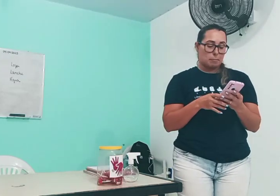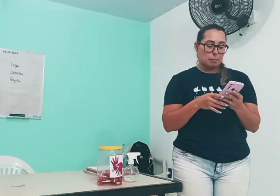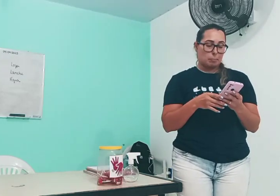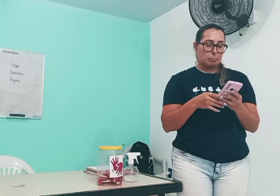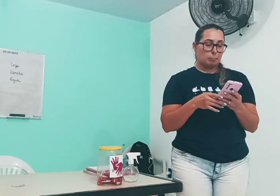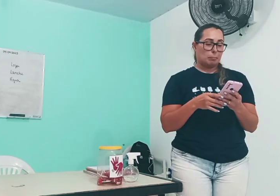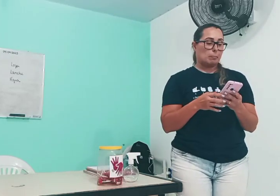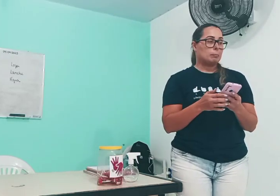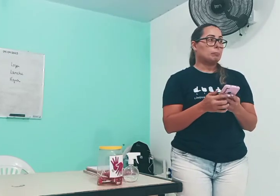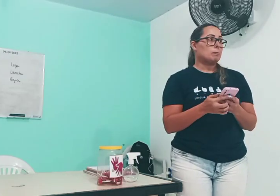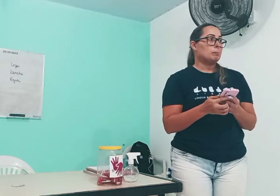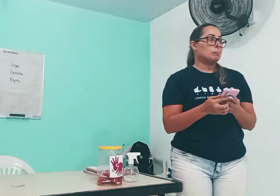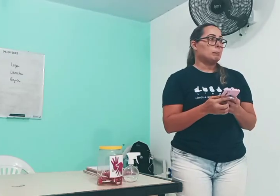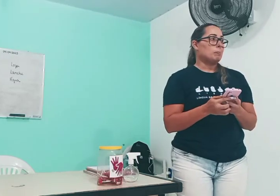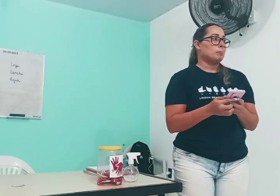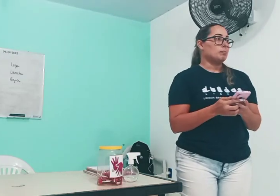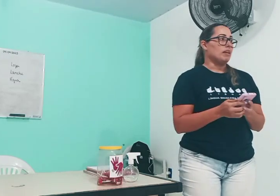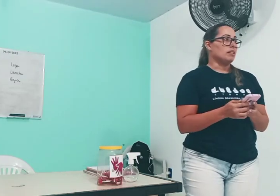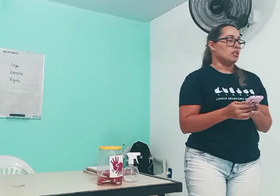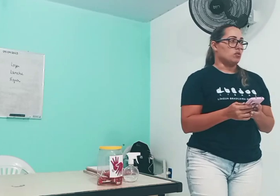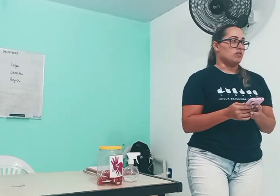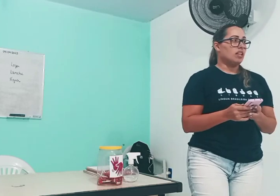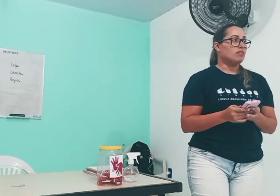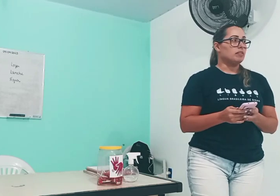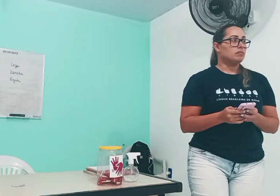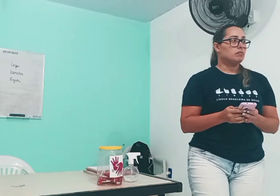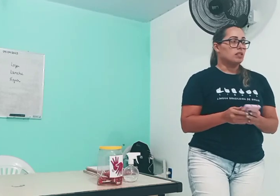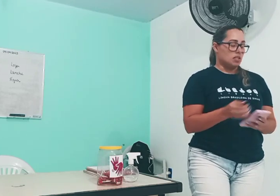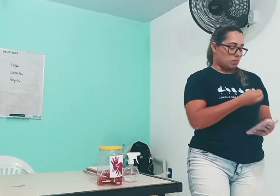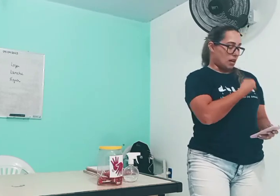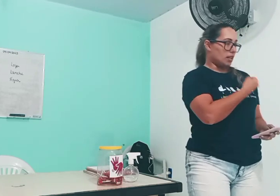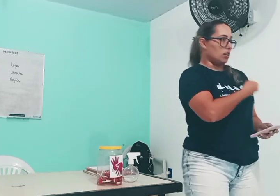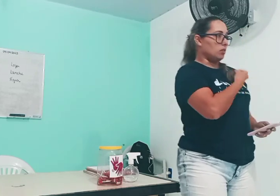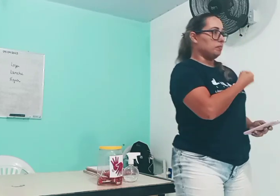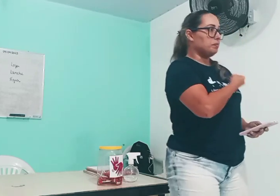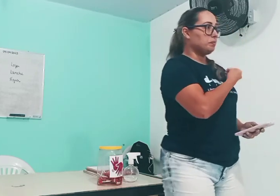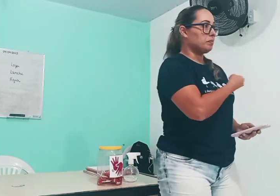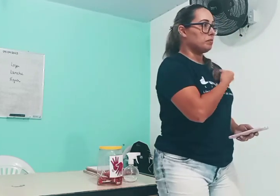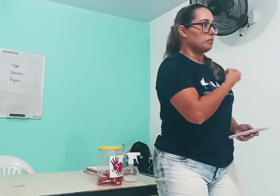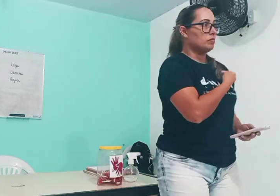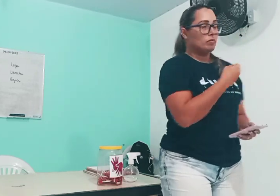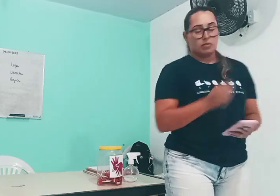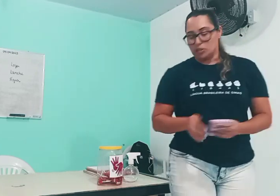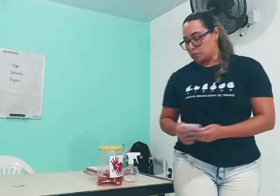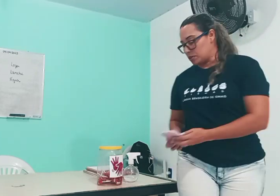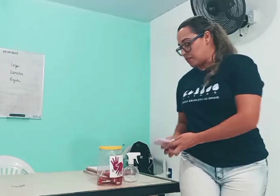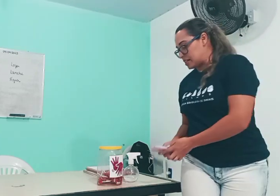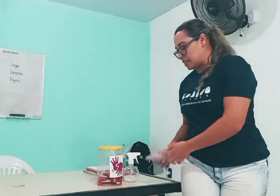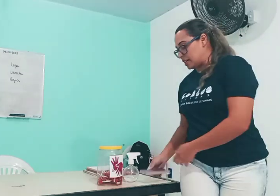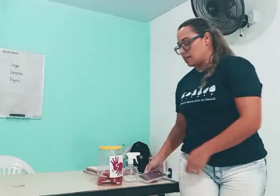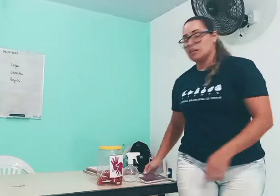Como é que faz ele vive? Jesus vive? Você fica aqui. Tipo, vai fazer,